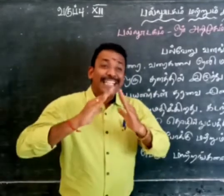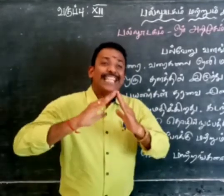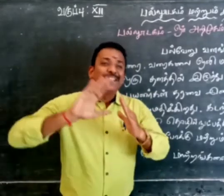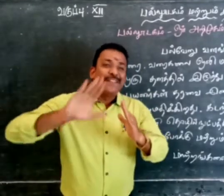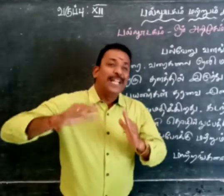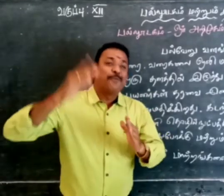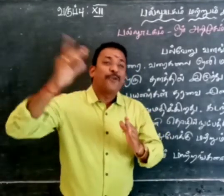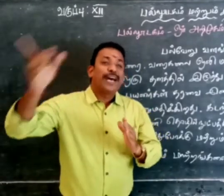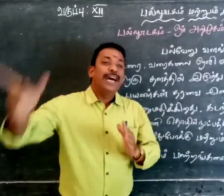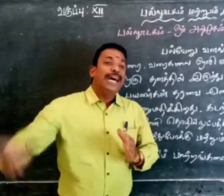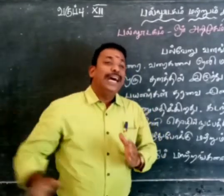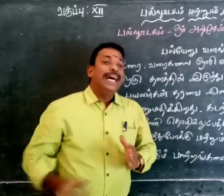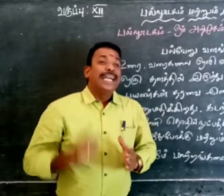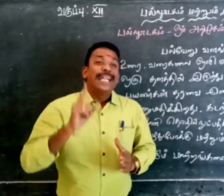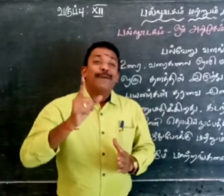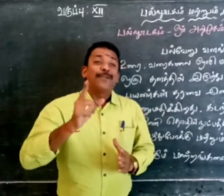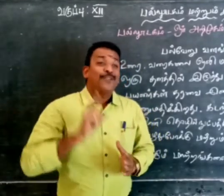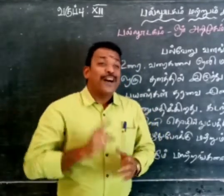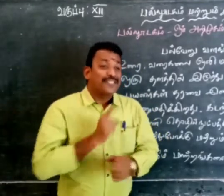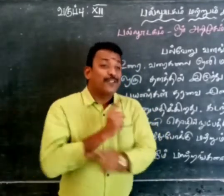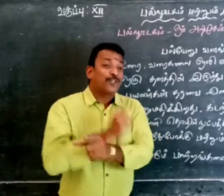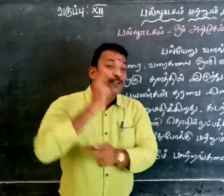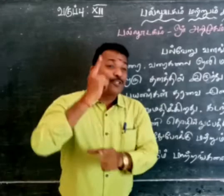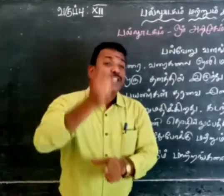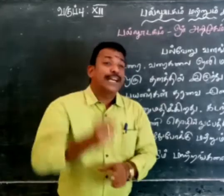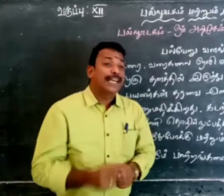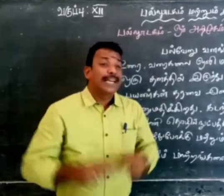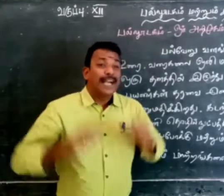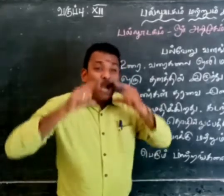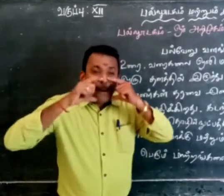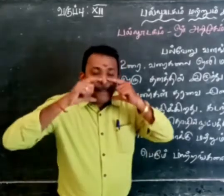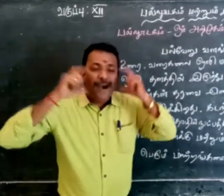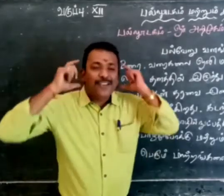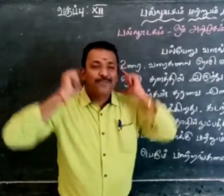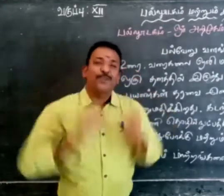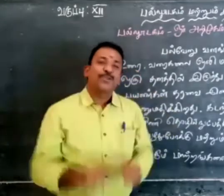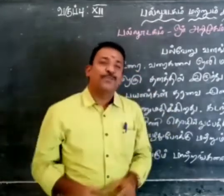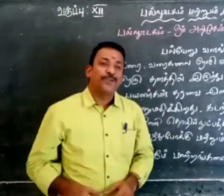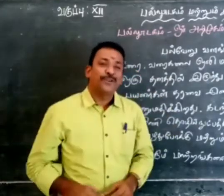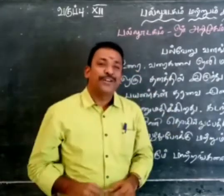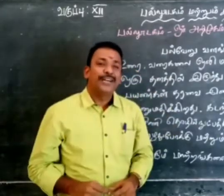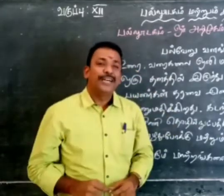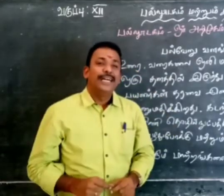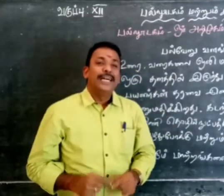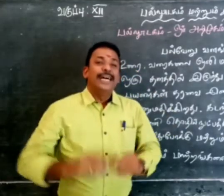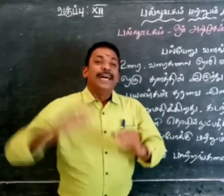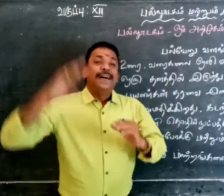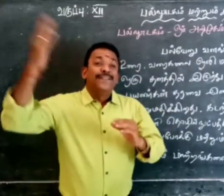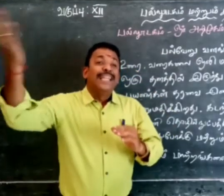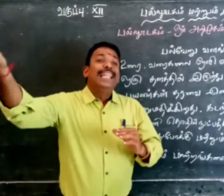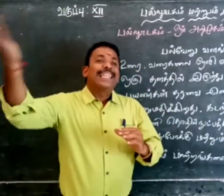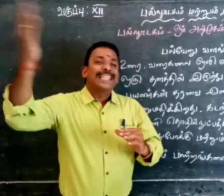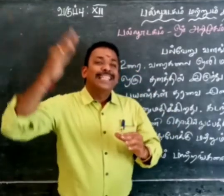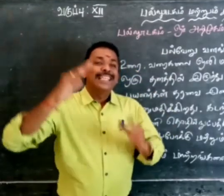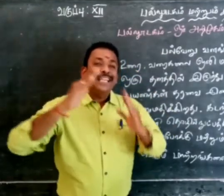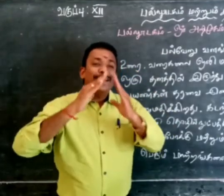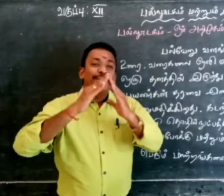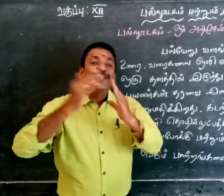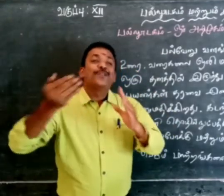இருந்து வெளியில் போனால் என்ன பண்ணணும்? ஆசிரியர் சொல்லி கொடுத்துருக்காங்க, மாஸ்க் போட்டு போகணும். வெளியிலேருந்து